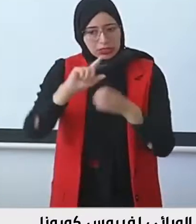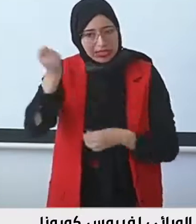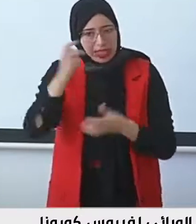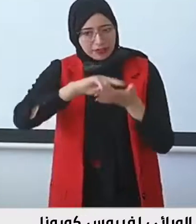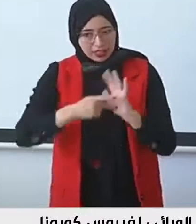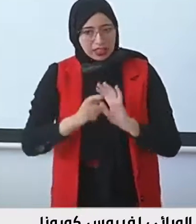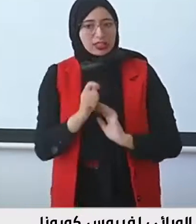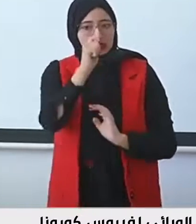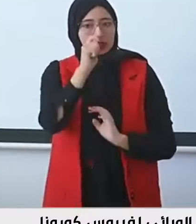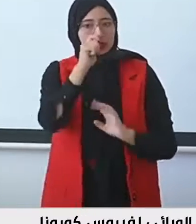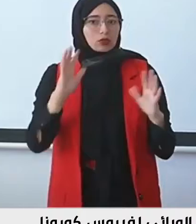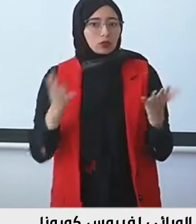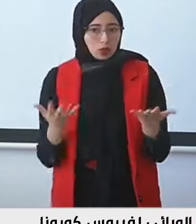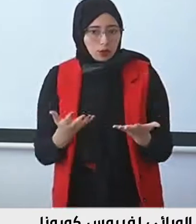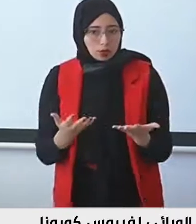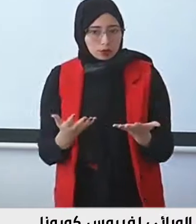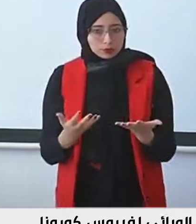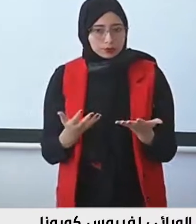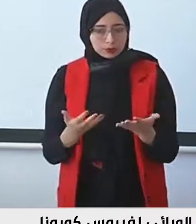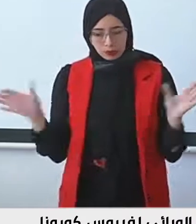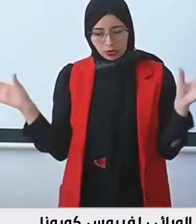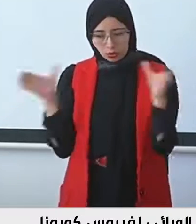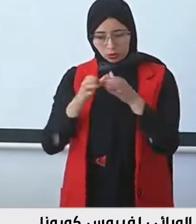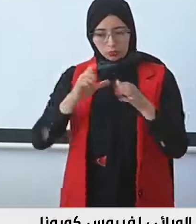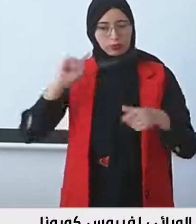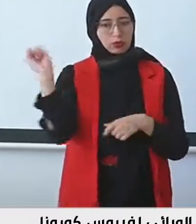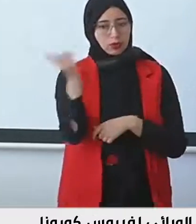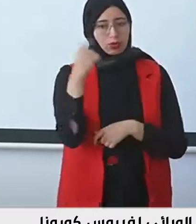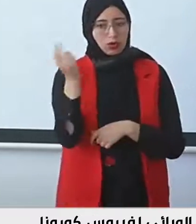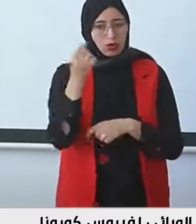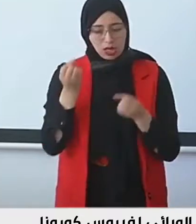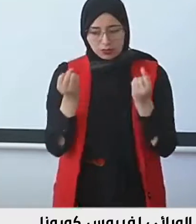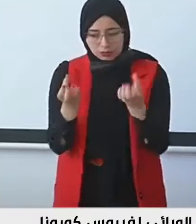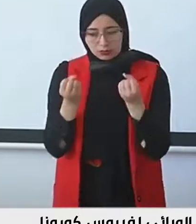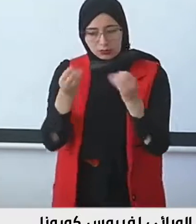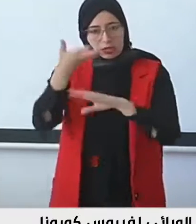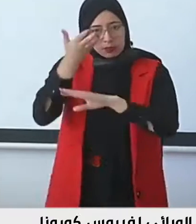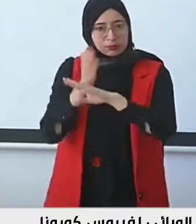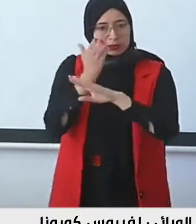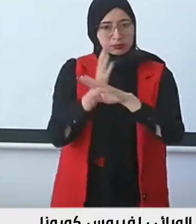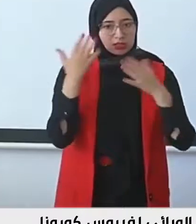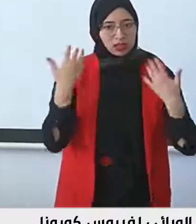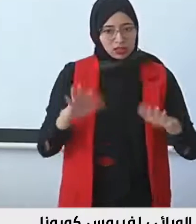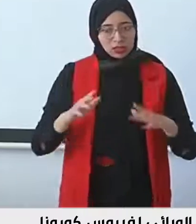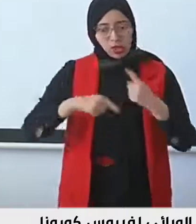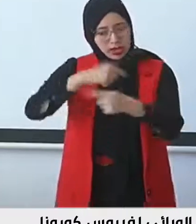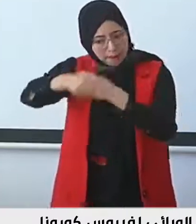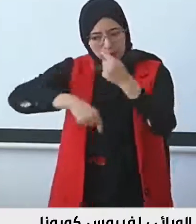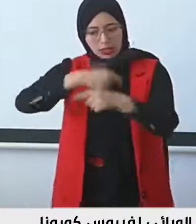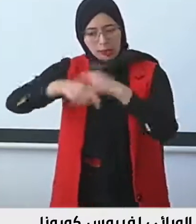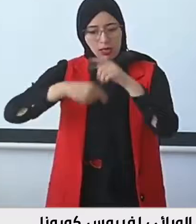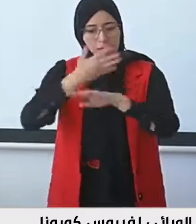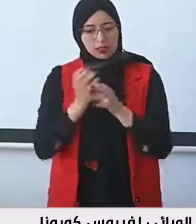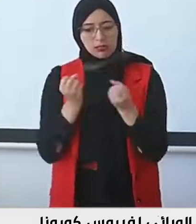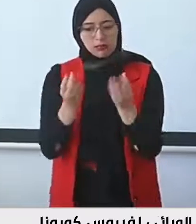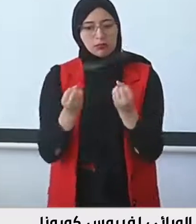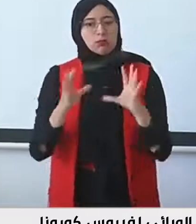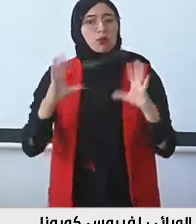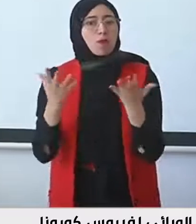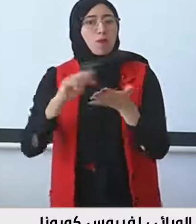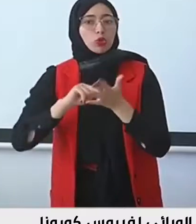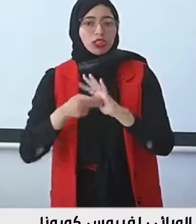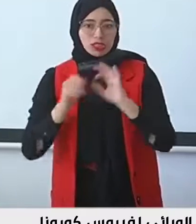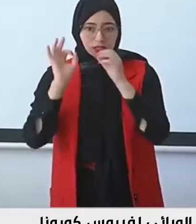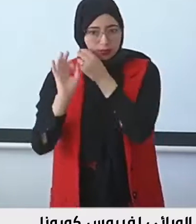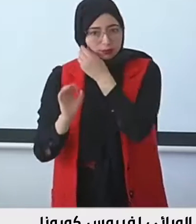صاير. والليزيكيب الكليكا تم التكوين نتاعهم، وعمليه التكوين متواصله باش